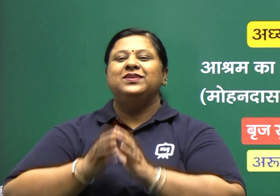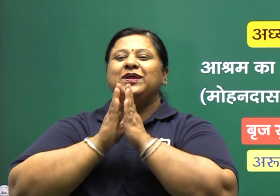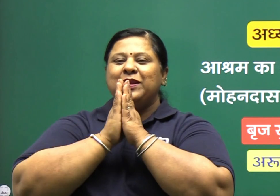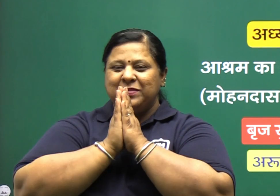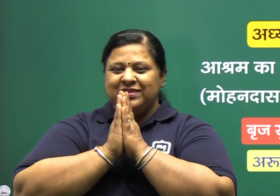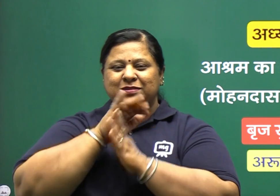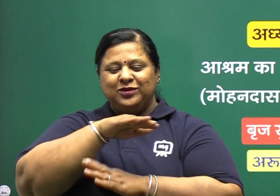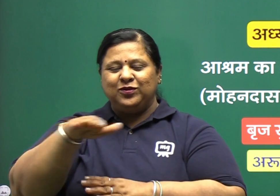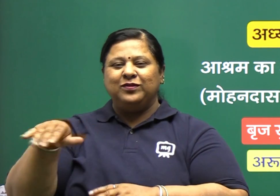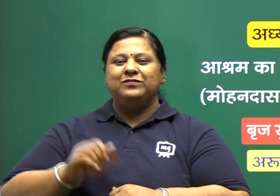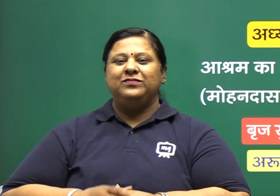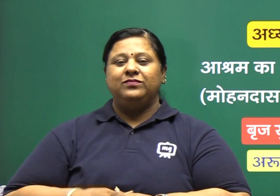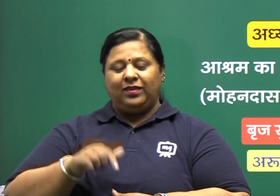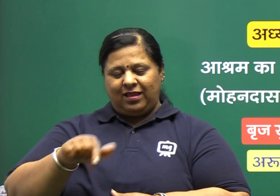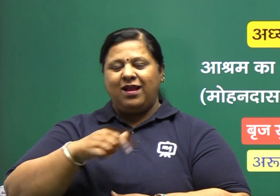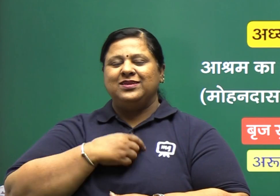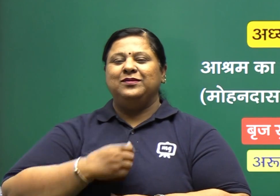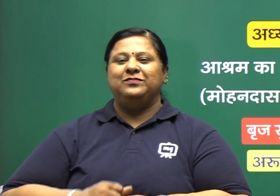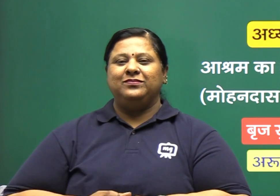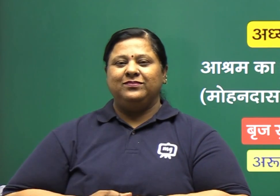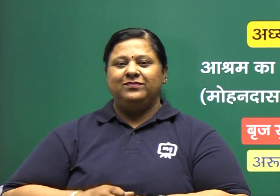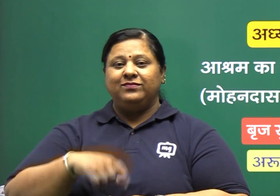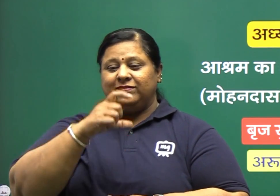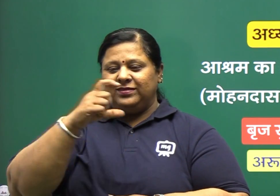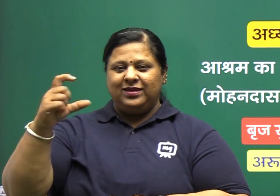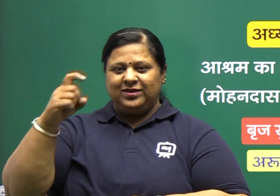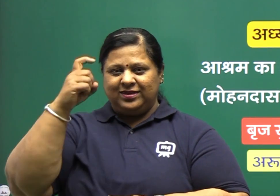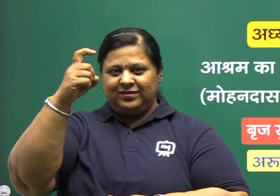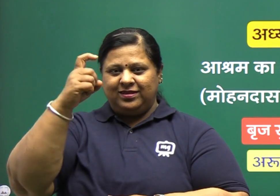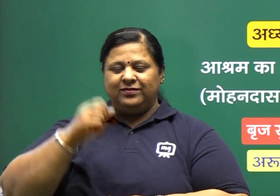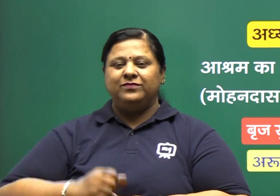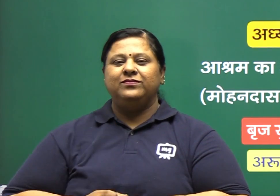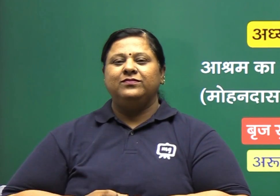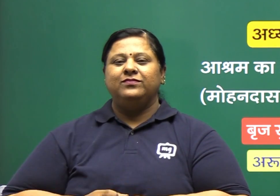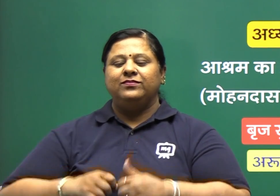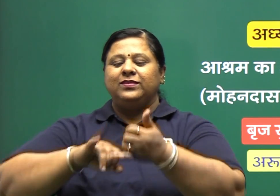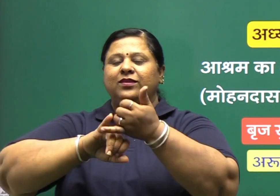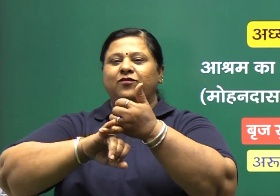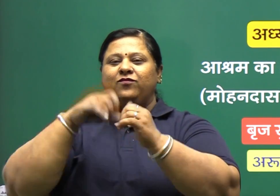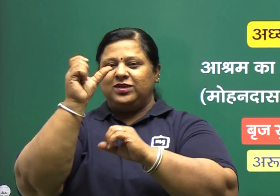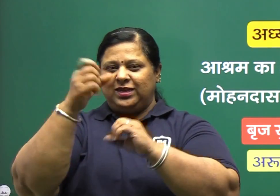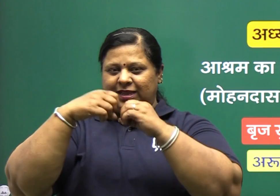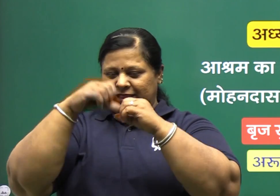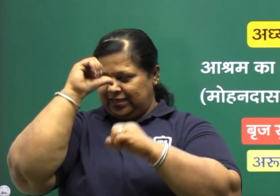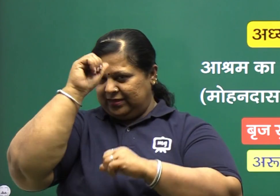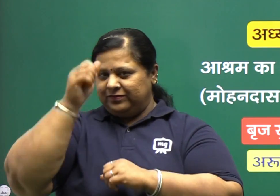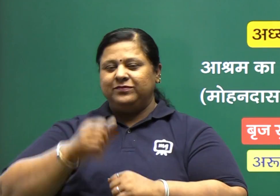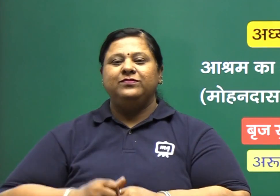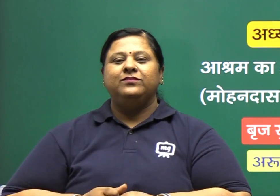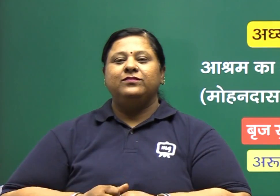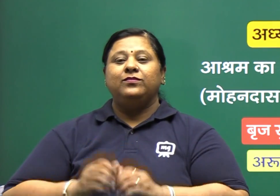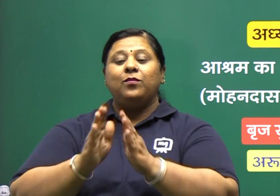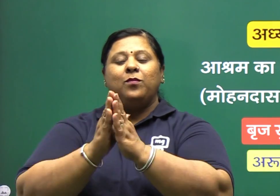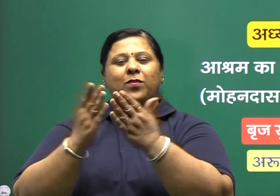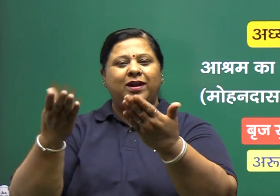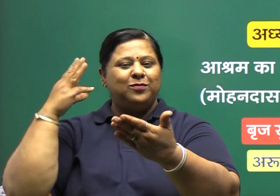नमस्ते बच्चों। आज हम कक्षा 7 विषय हिंदी